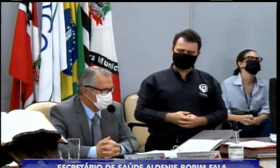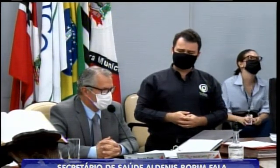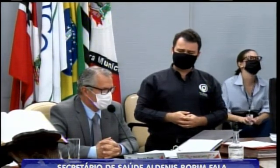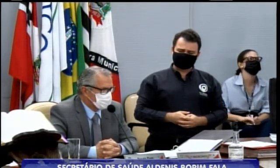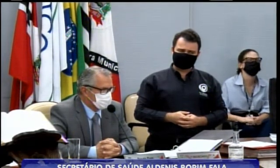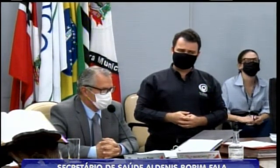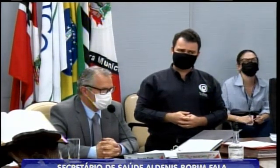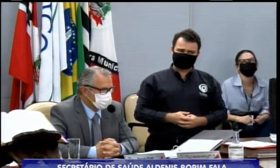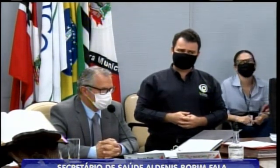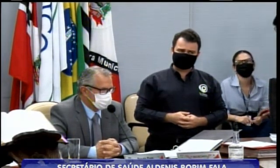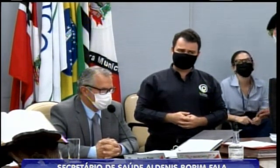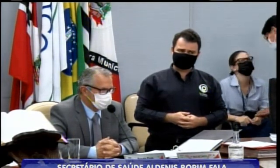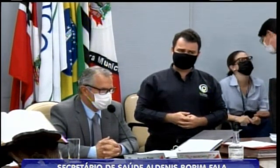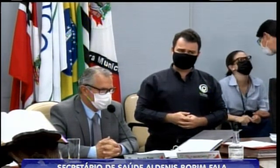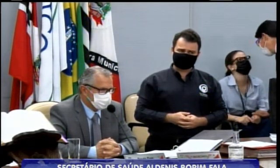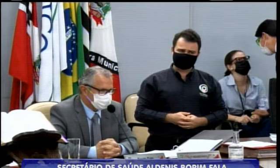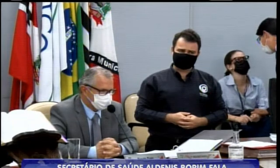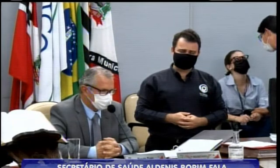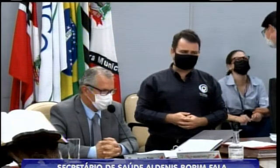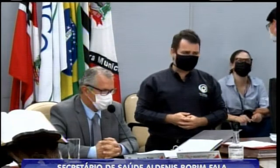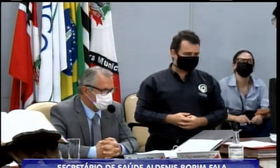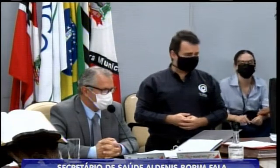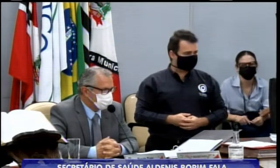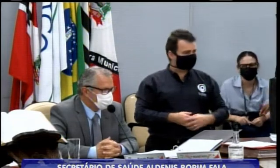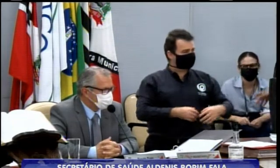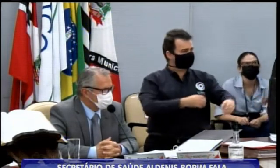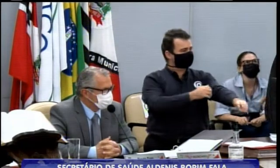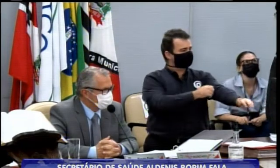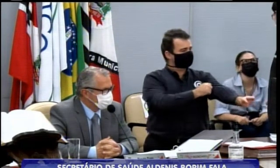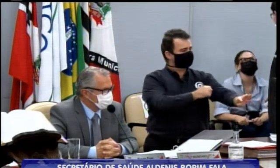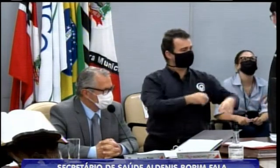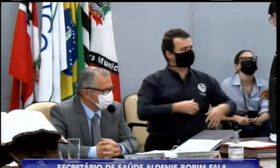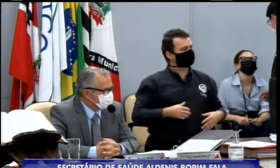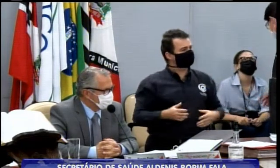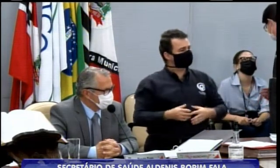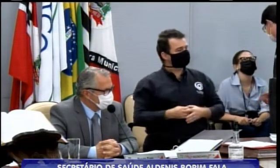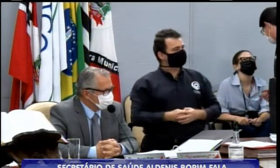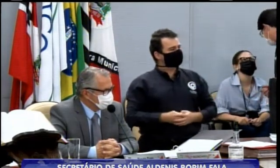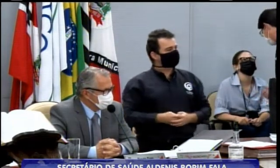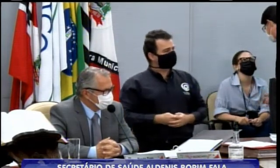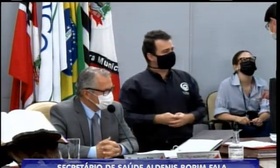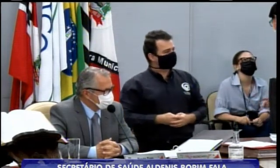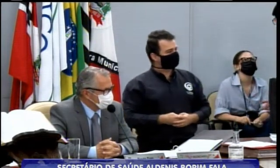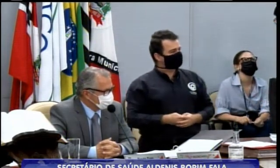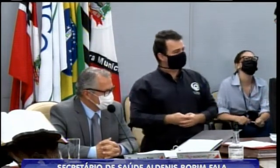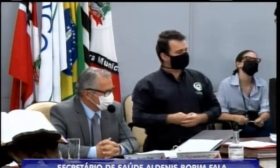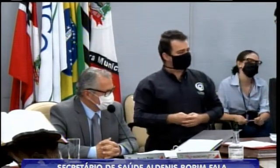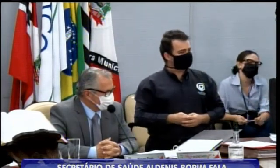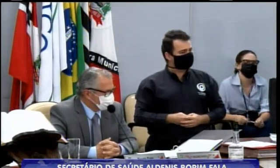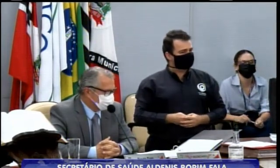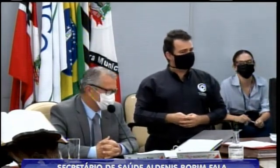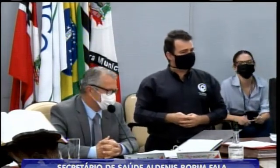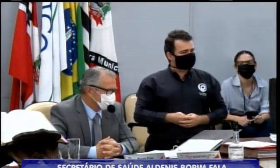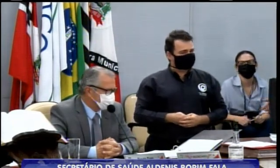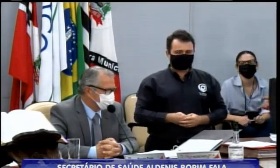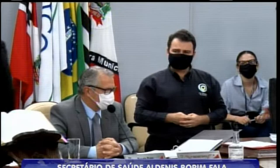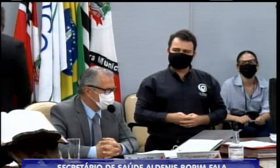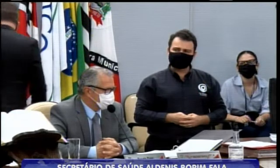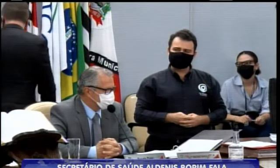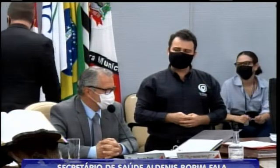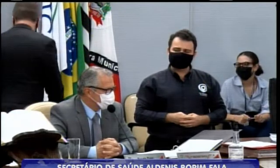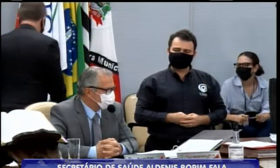municipal. Mas eu queria destacar aqui que as secretarias técnicas, as